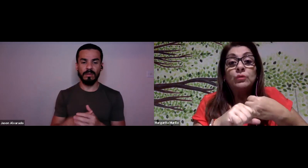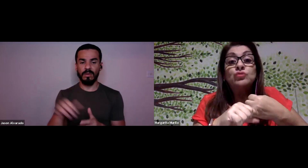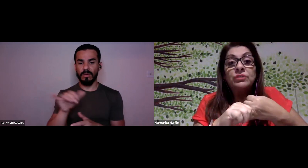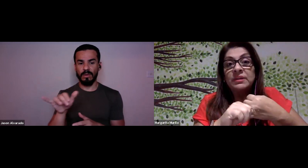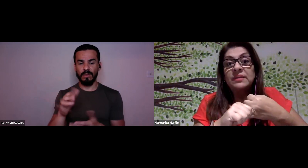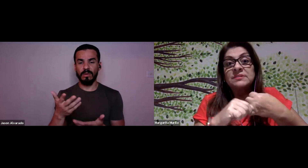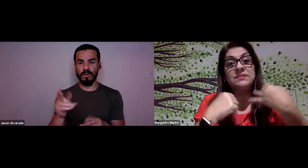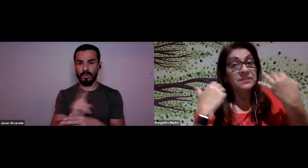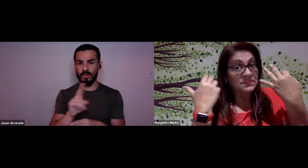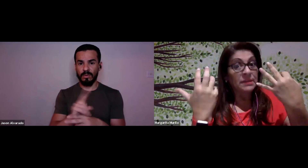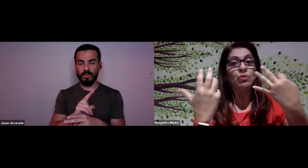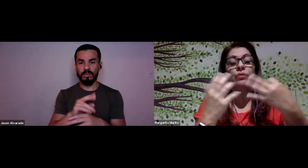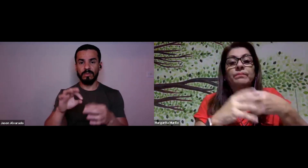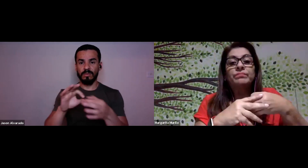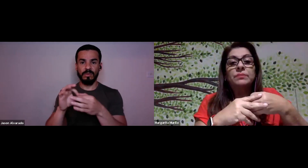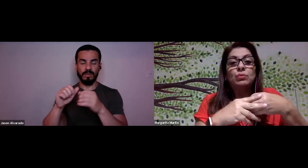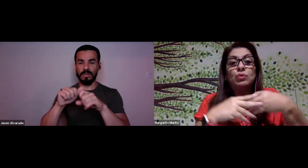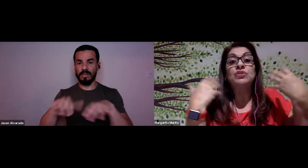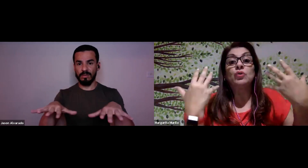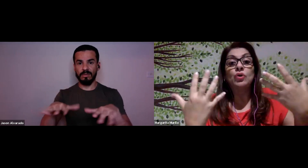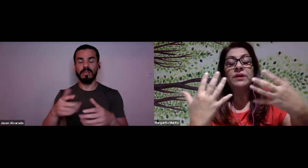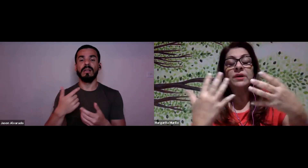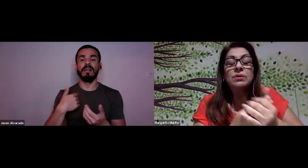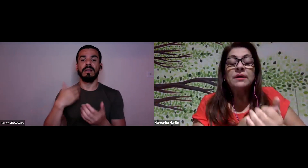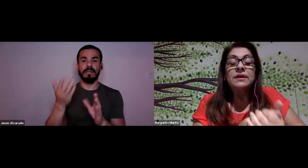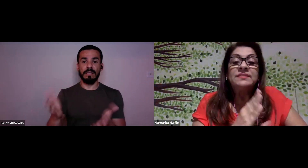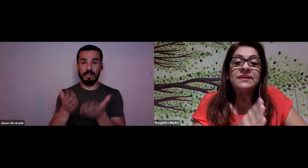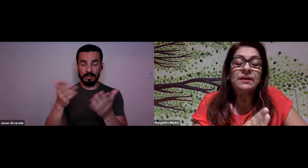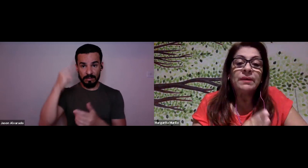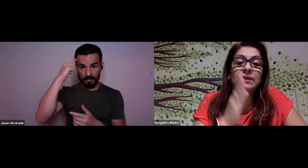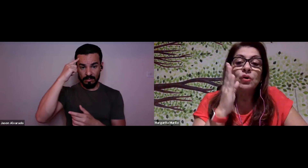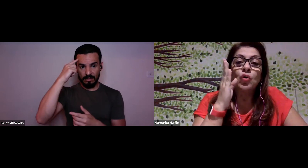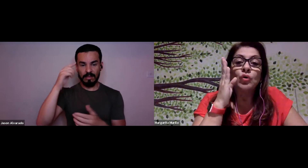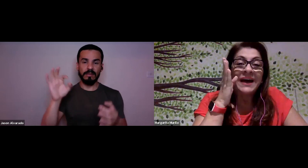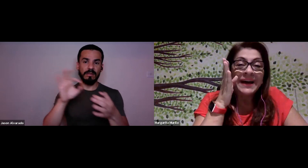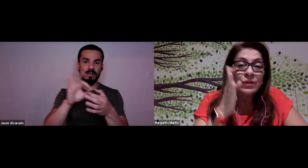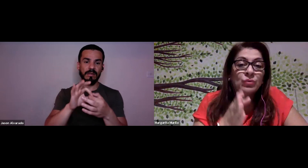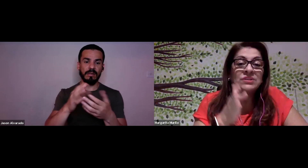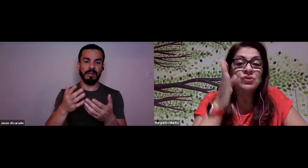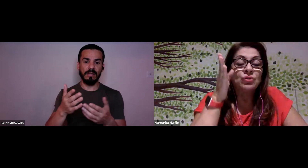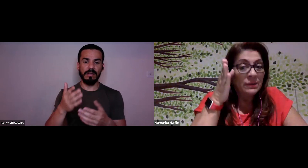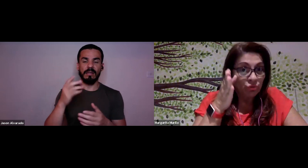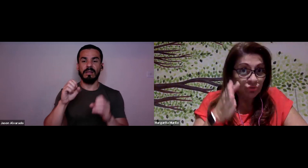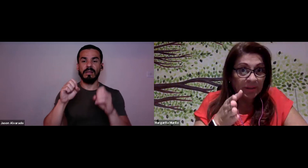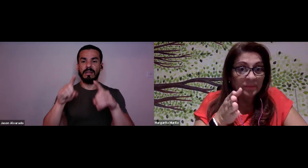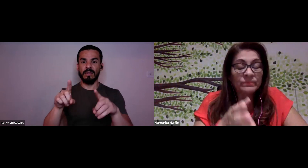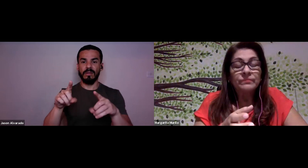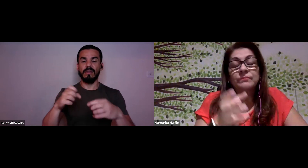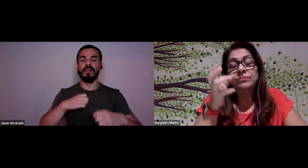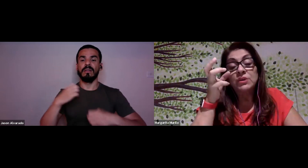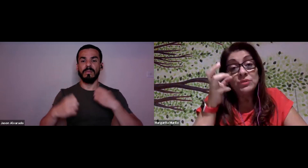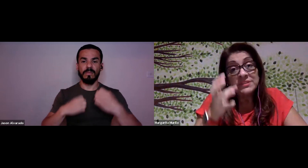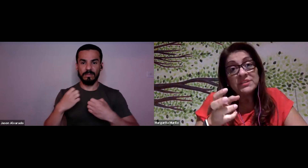el uso de redes y el estímulo neuropsicológico tiene que ver con la educación emocional